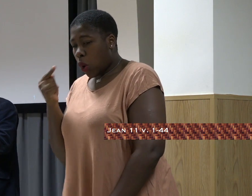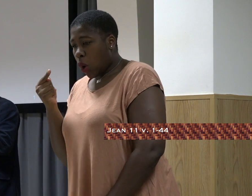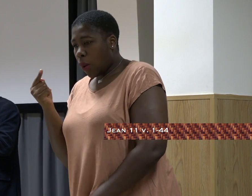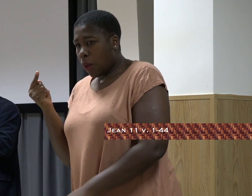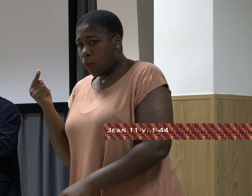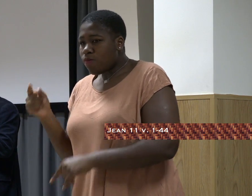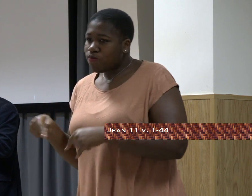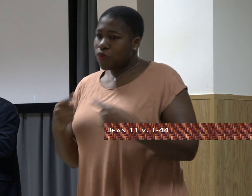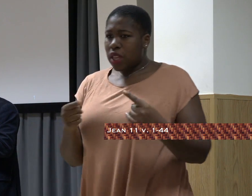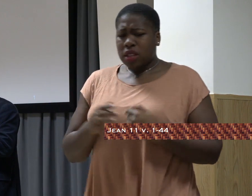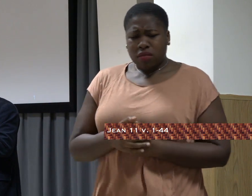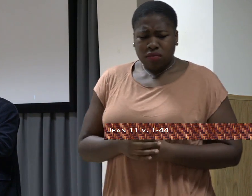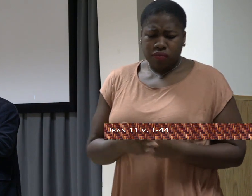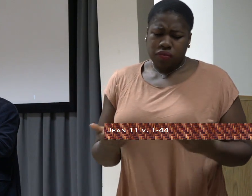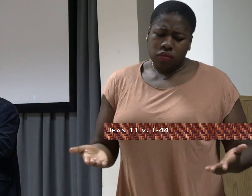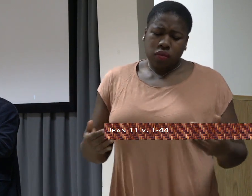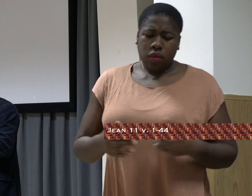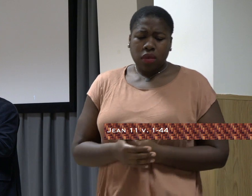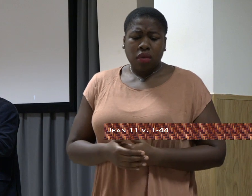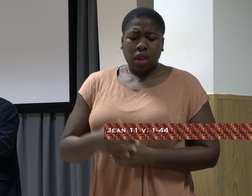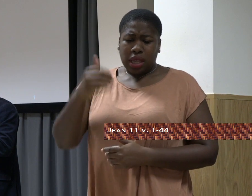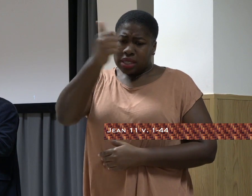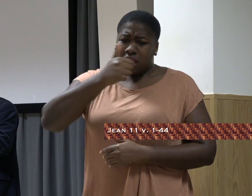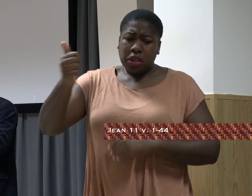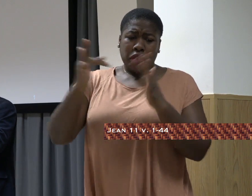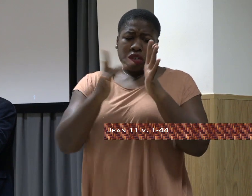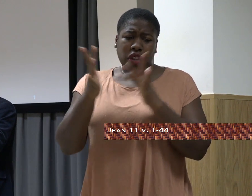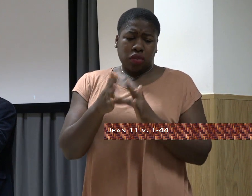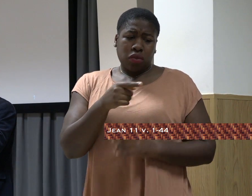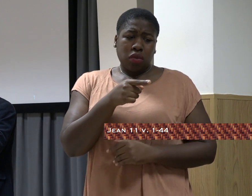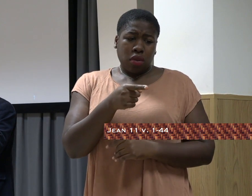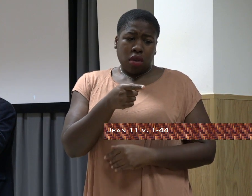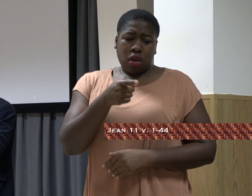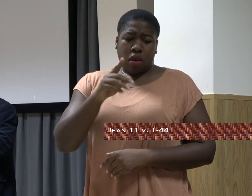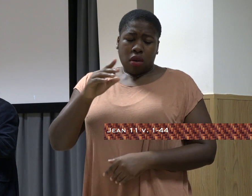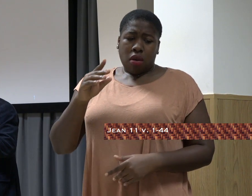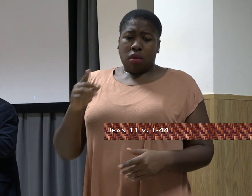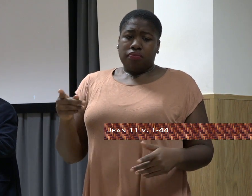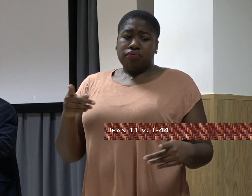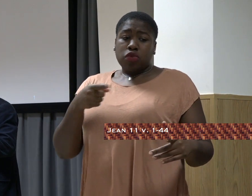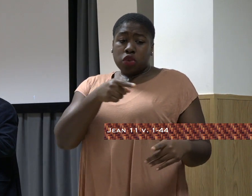Marthe dit à Jésus, « Seigneur, si tu avais été ici, mon frère ne serait pas mort. »